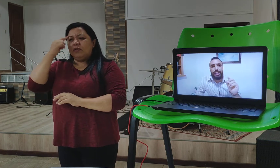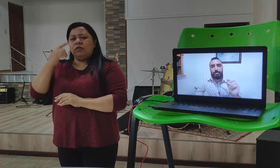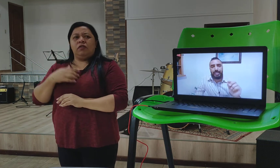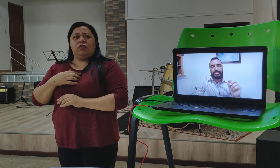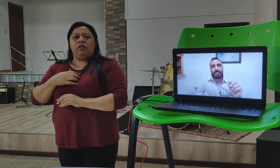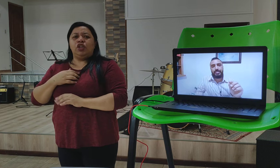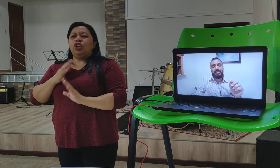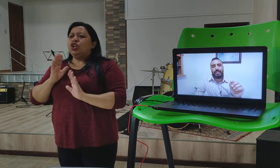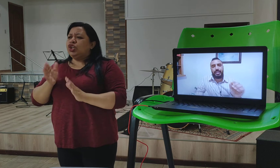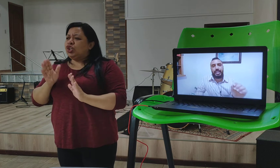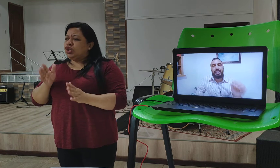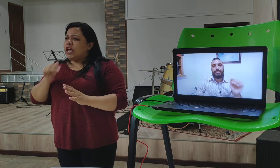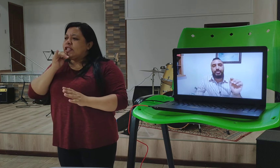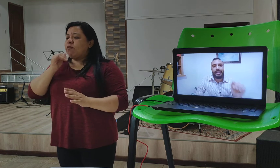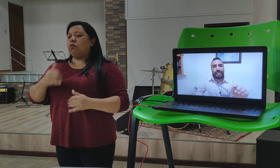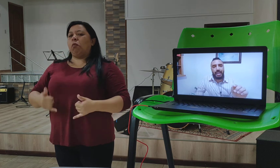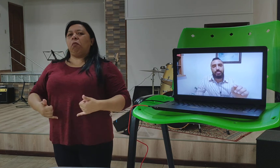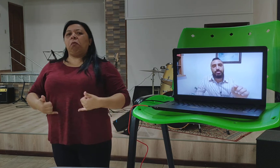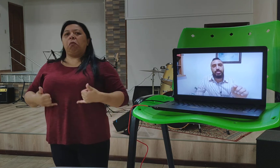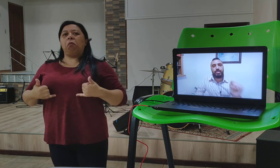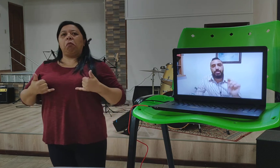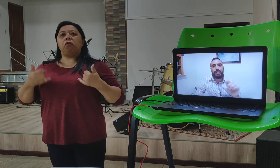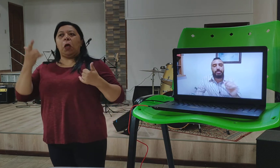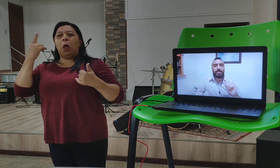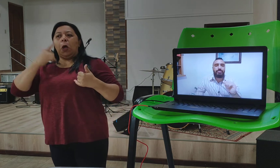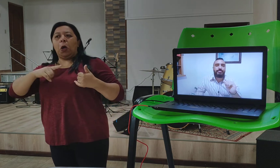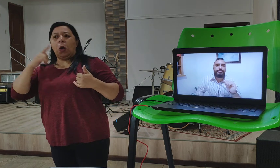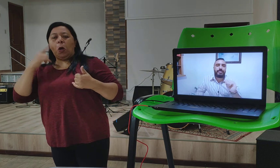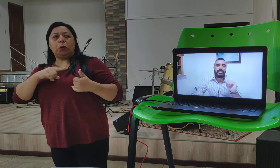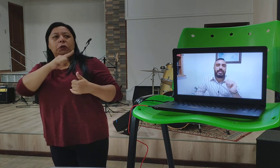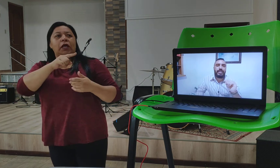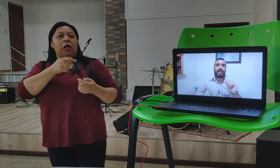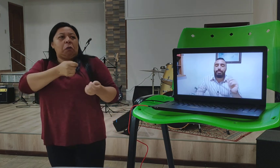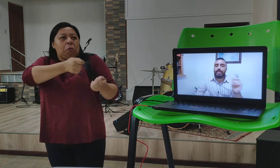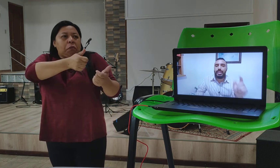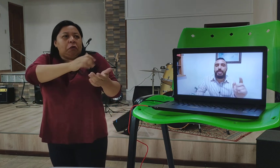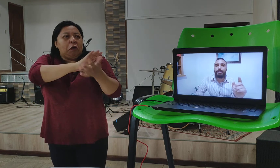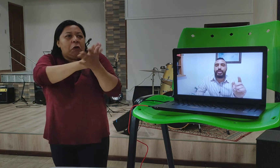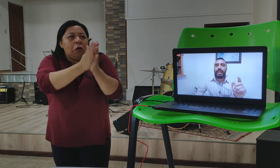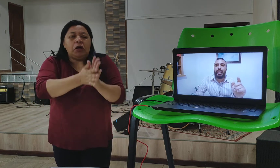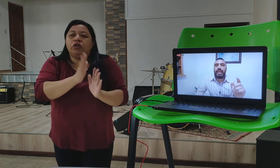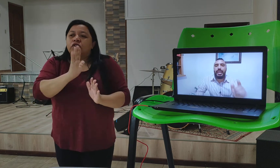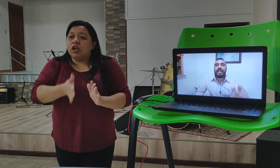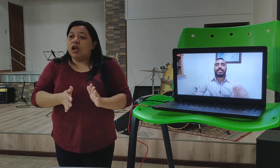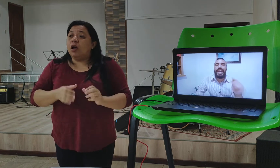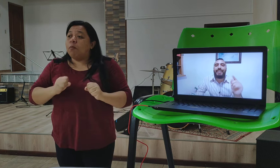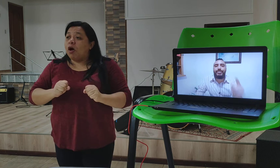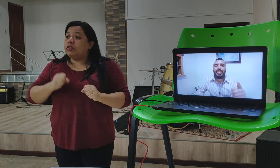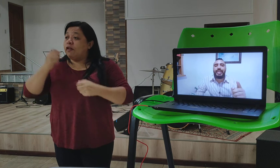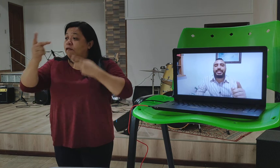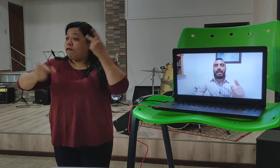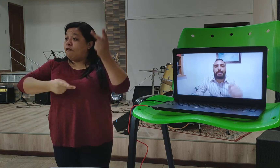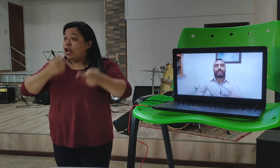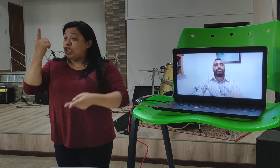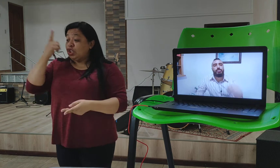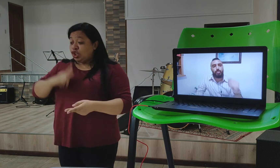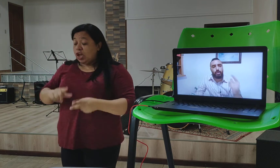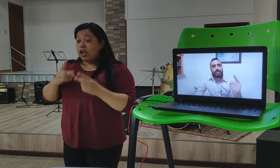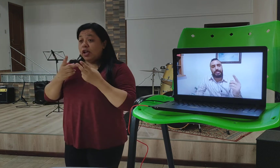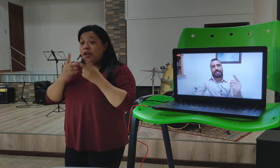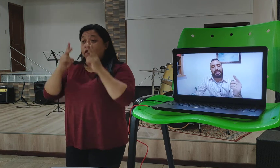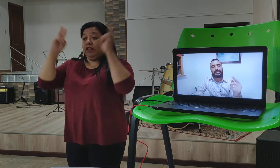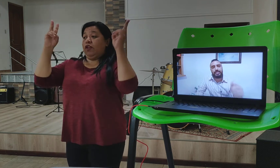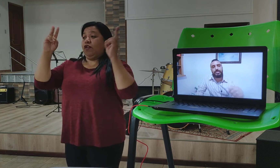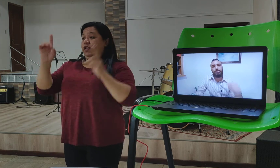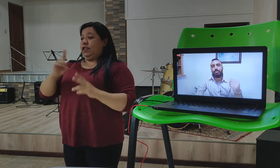muitos dribles que ele havia dado no inimigo. Ele poderia, porque ele já havia escapado de